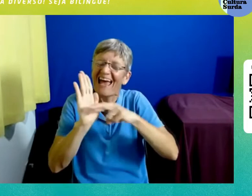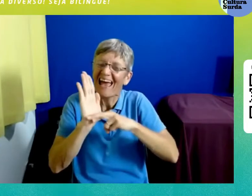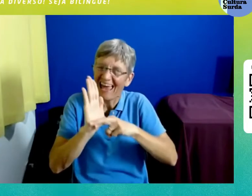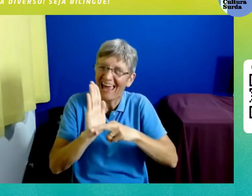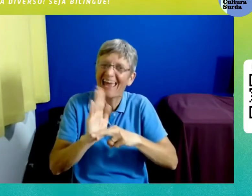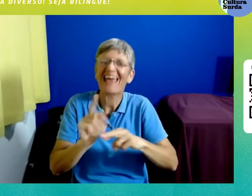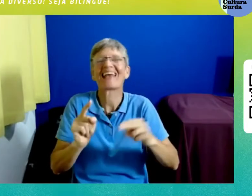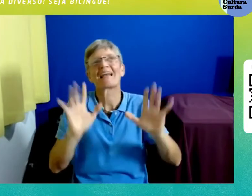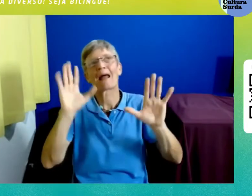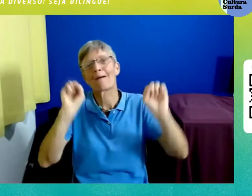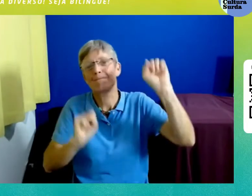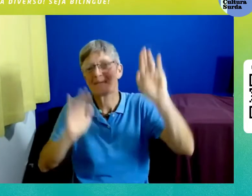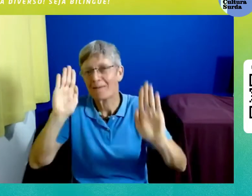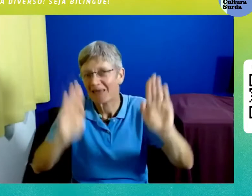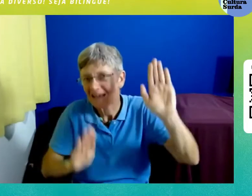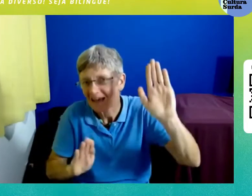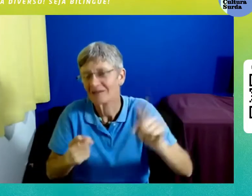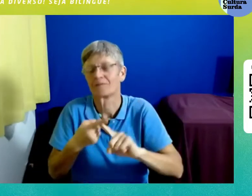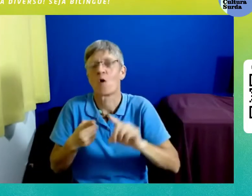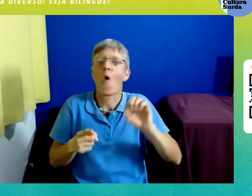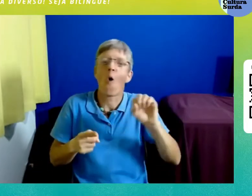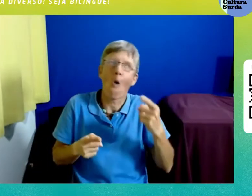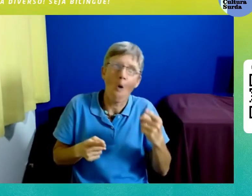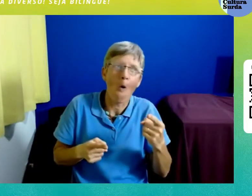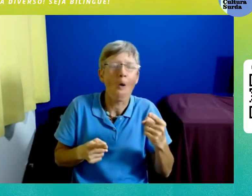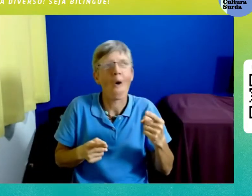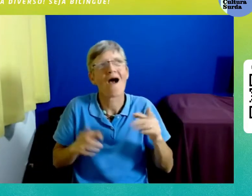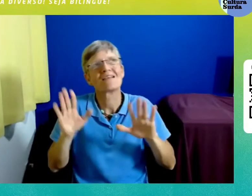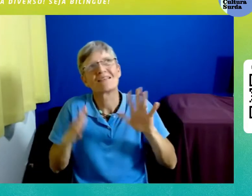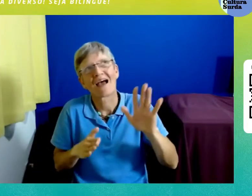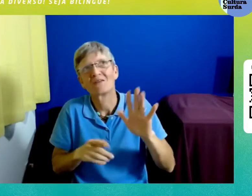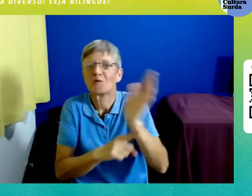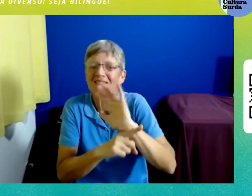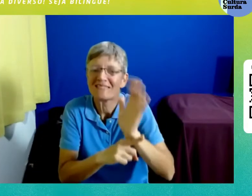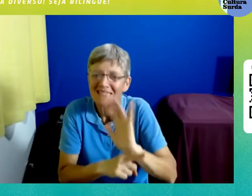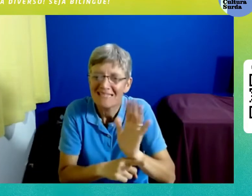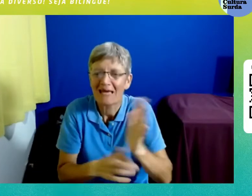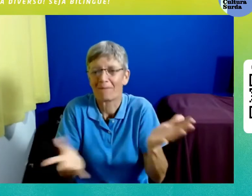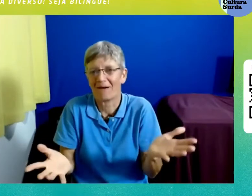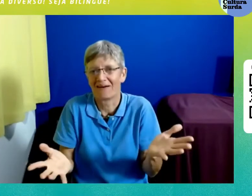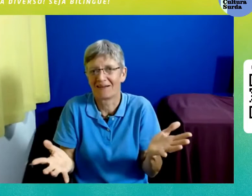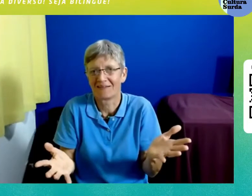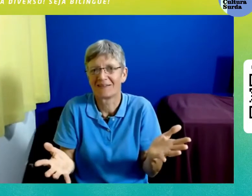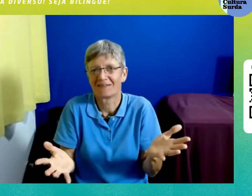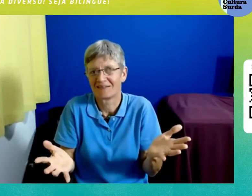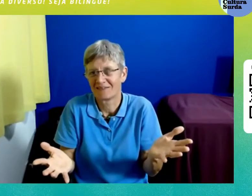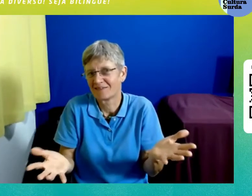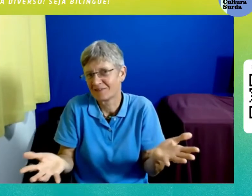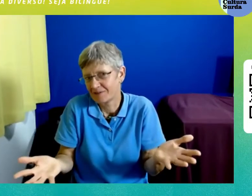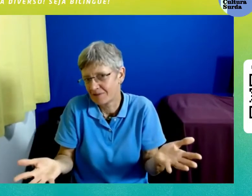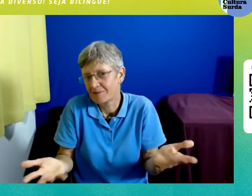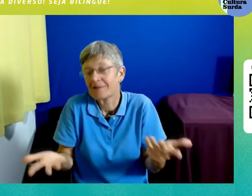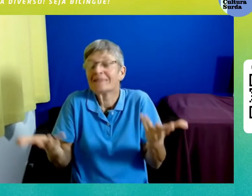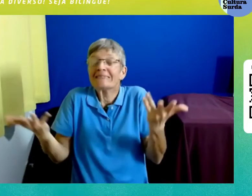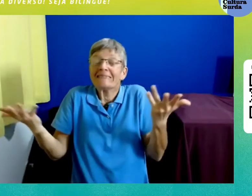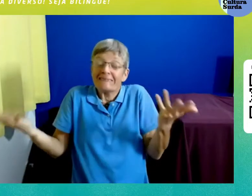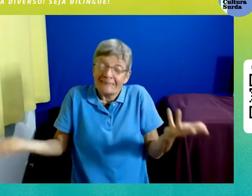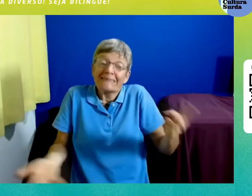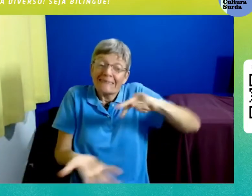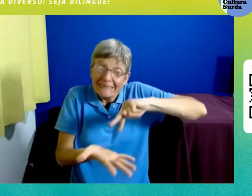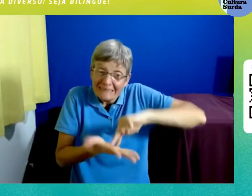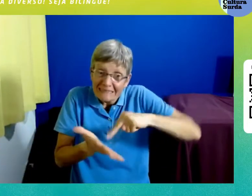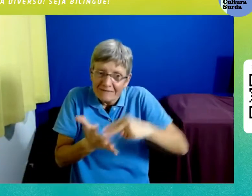Mas ela segue a regra da mímica ou do cinema, por